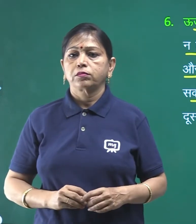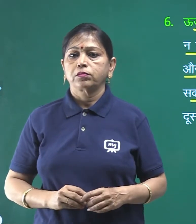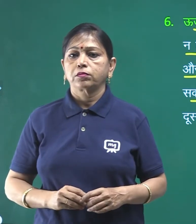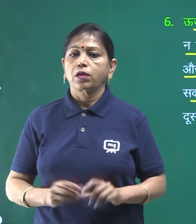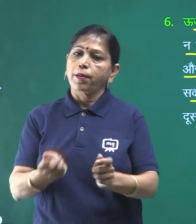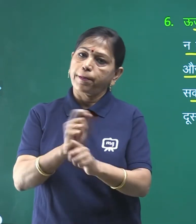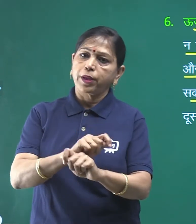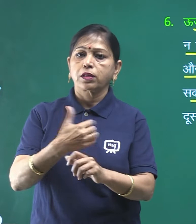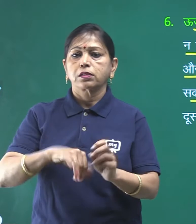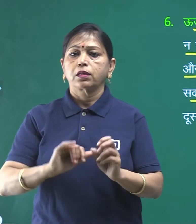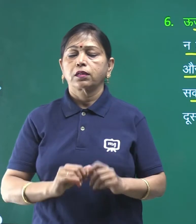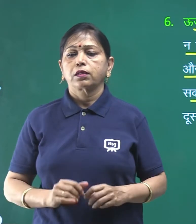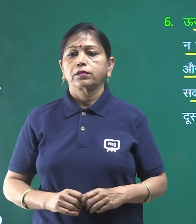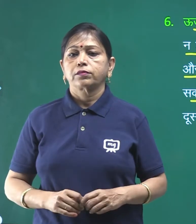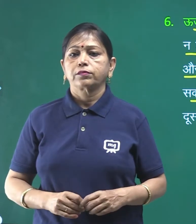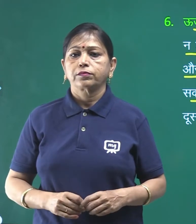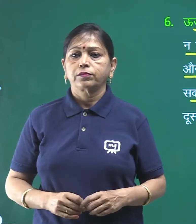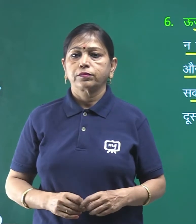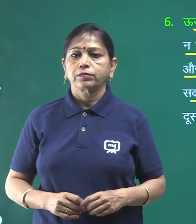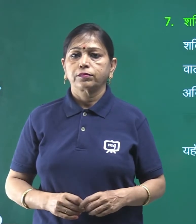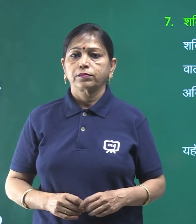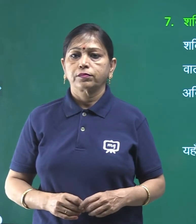बदल सकते हैं।